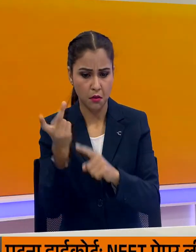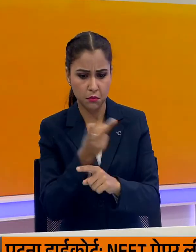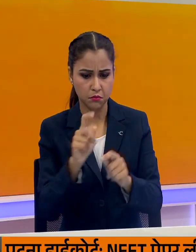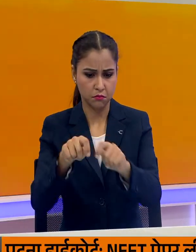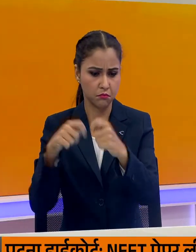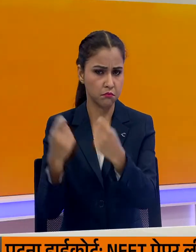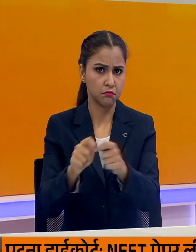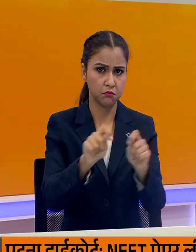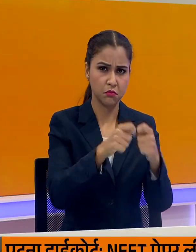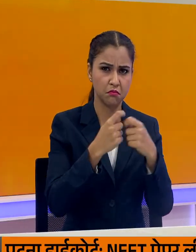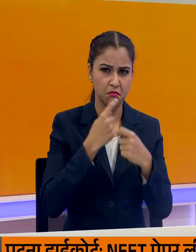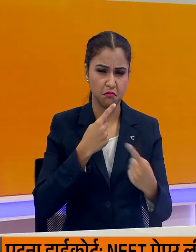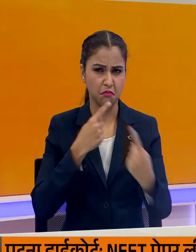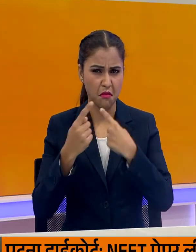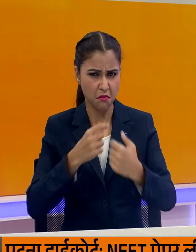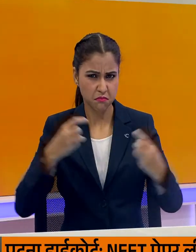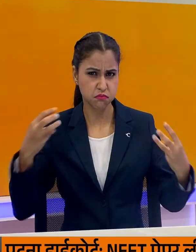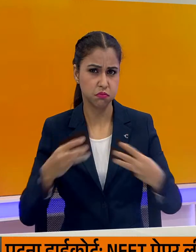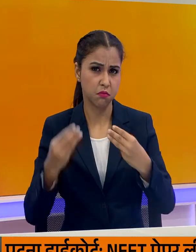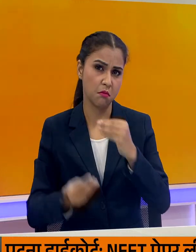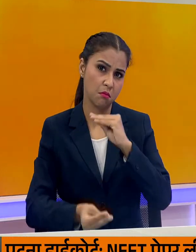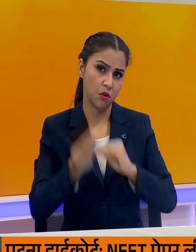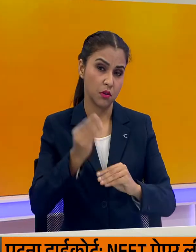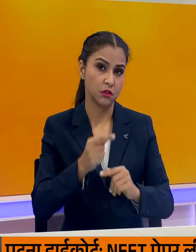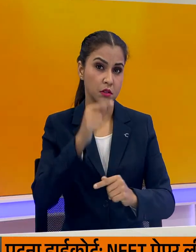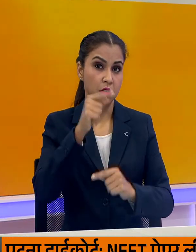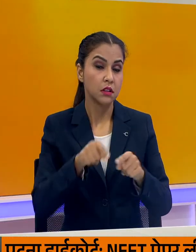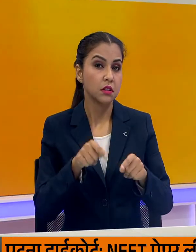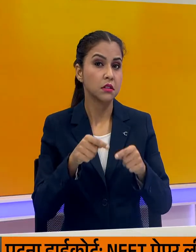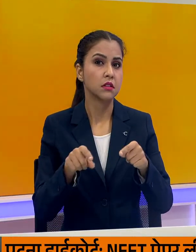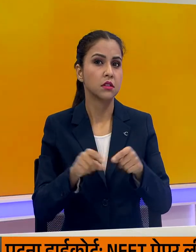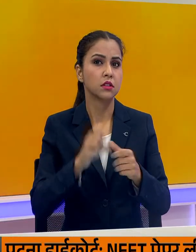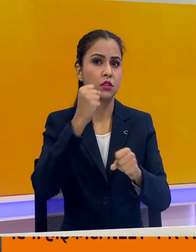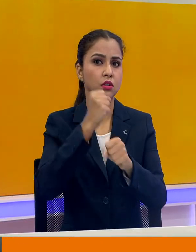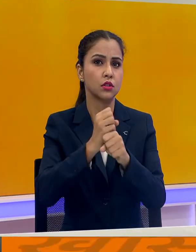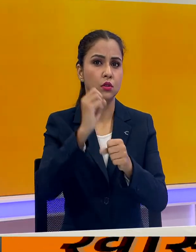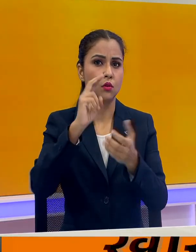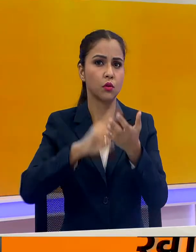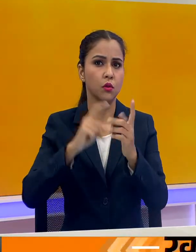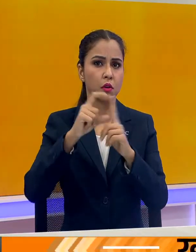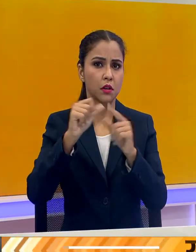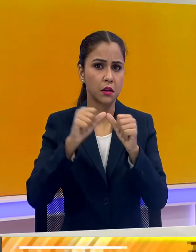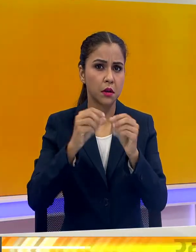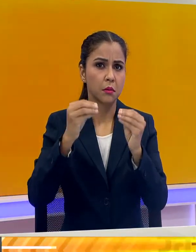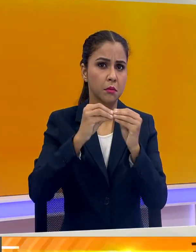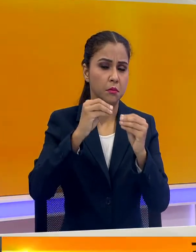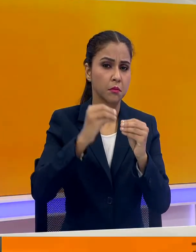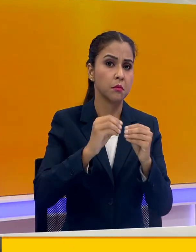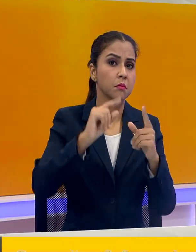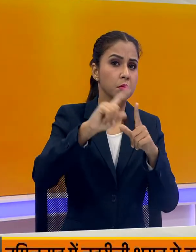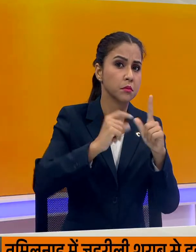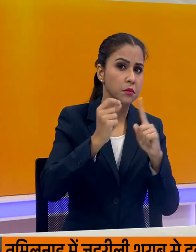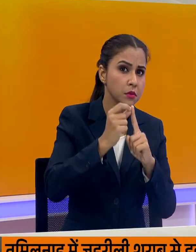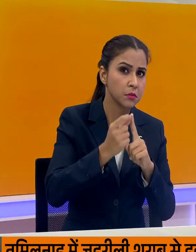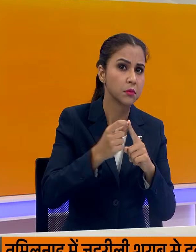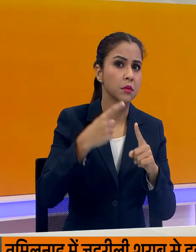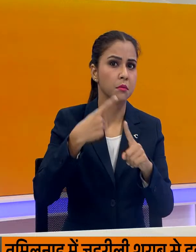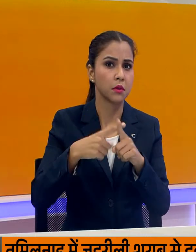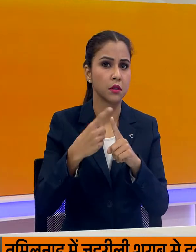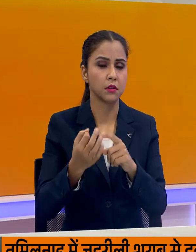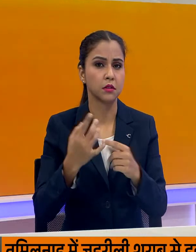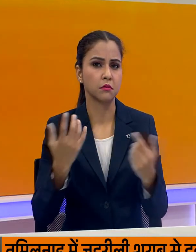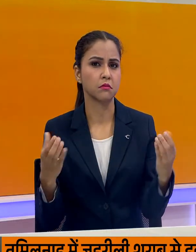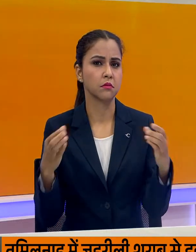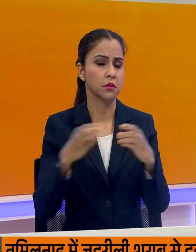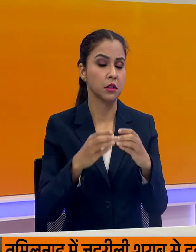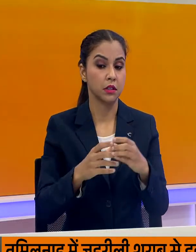जंग भी तेज होती जा रही है। इस बीच मुद्दे पर गोंडा से भाजपा विधायक एवं मुख्य सचेतक प्रतिपक्ष